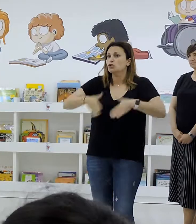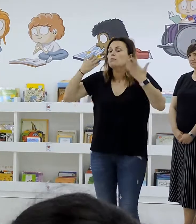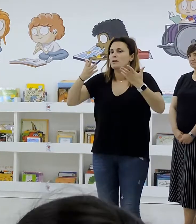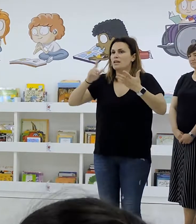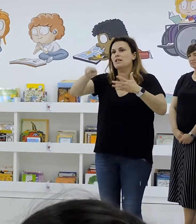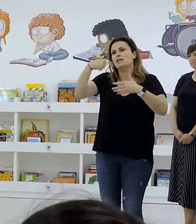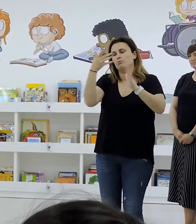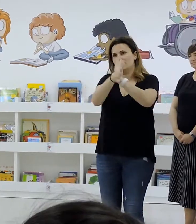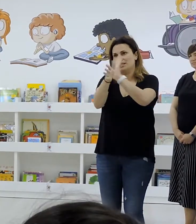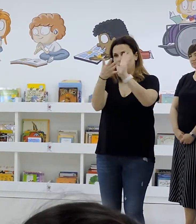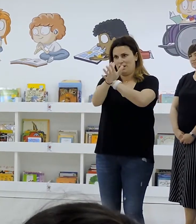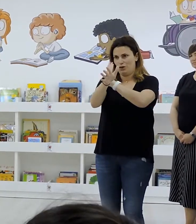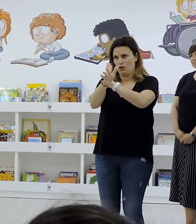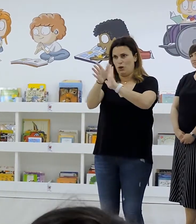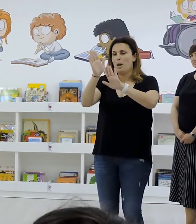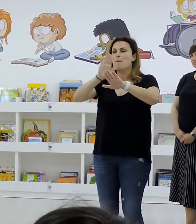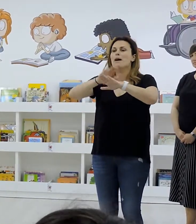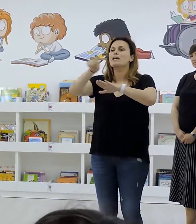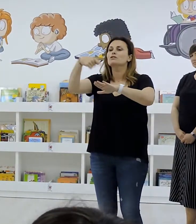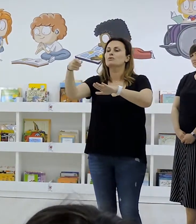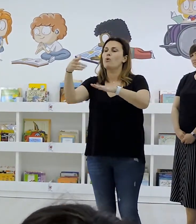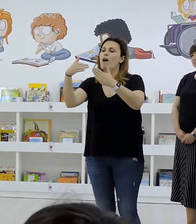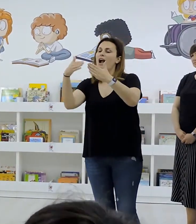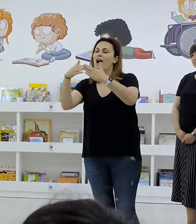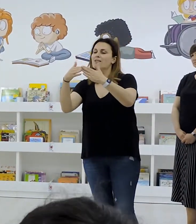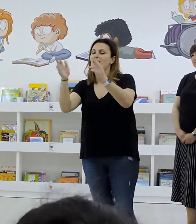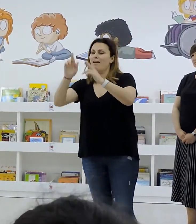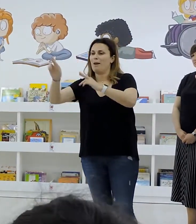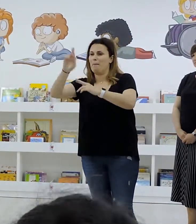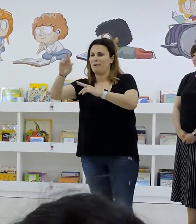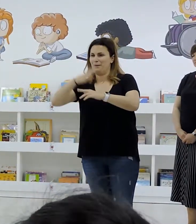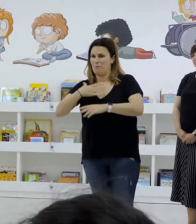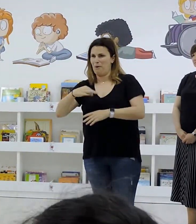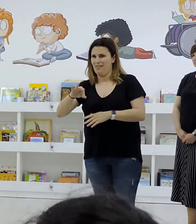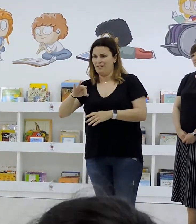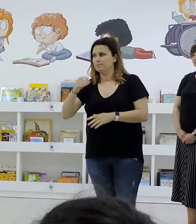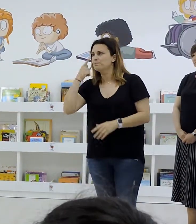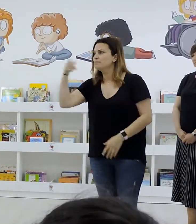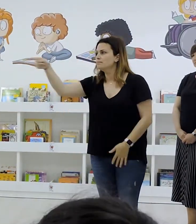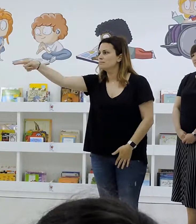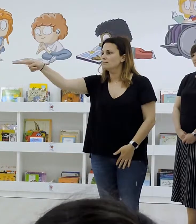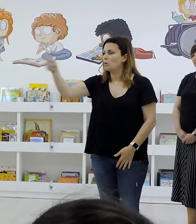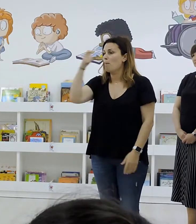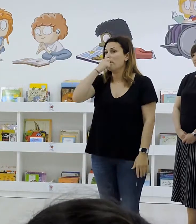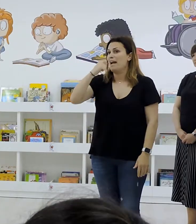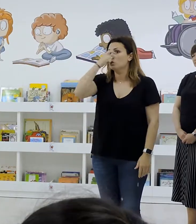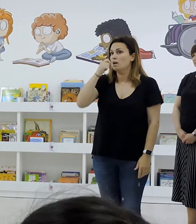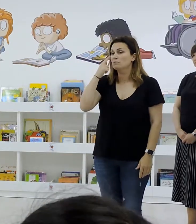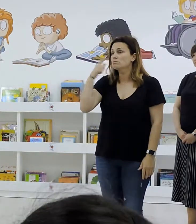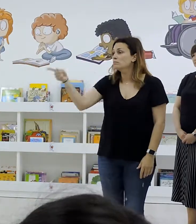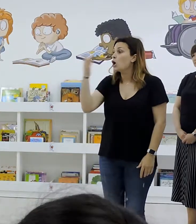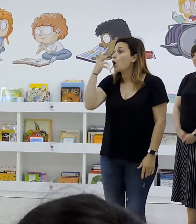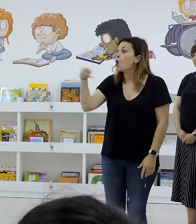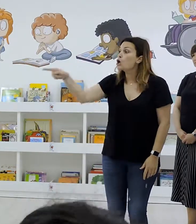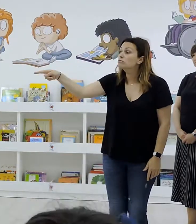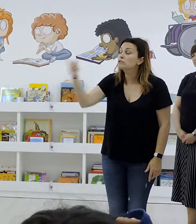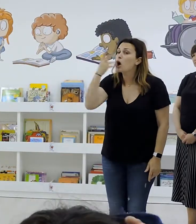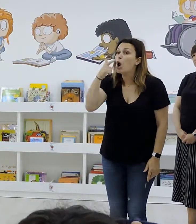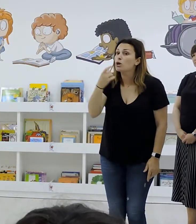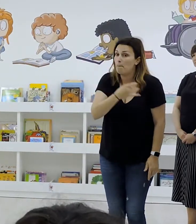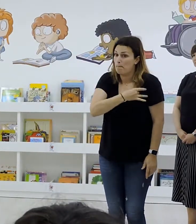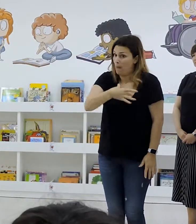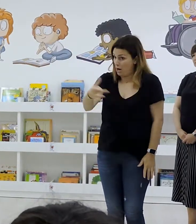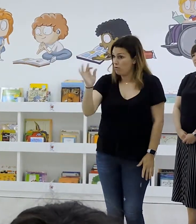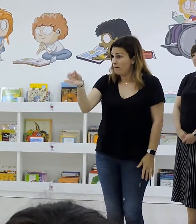os lo explico, para que también se lo podáis hacer a vuestros amigos. El juego se hace con un pañuelo, fijaros bien, de color